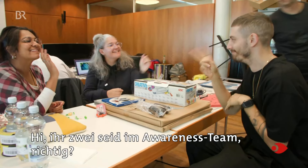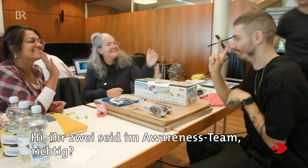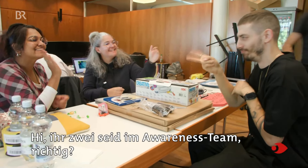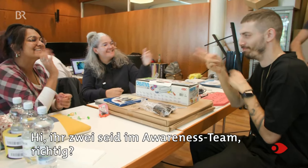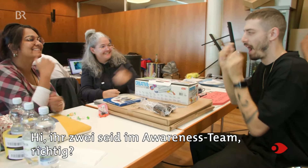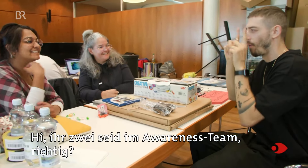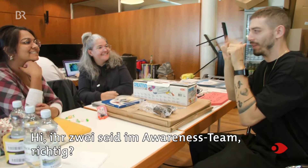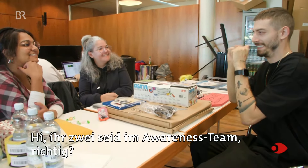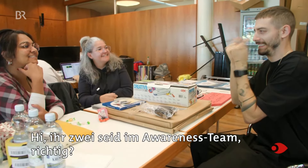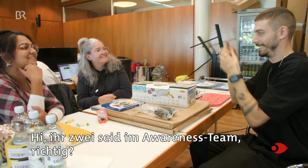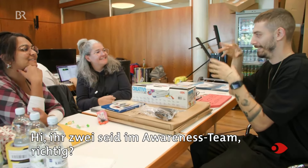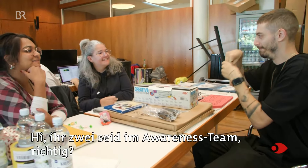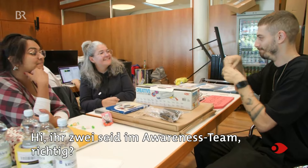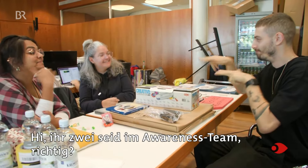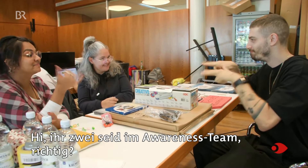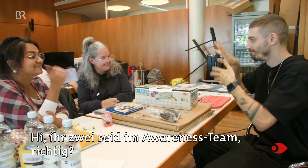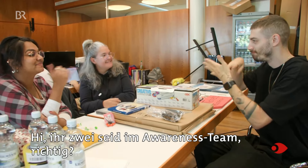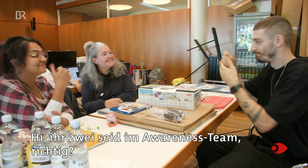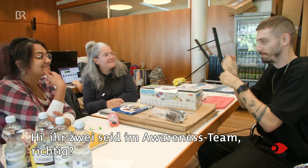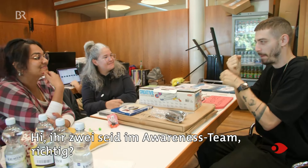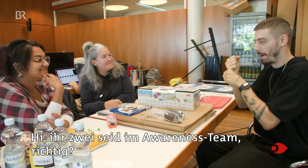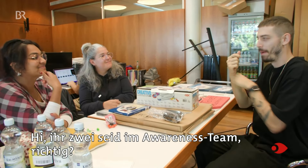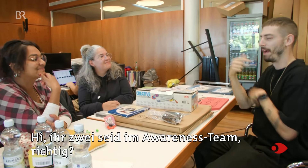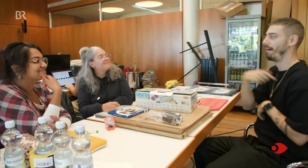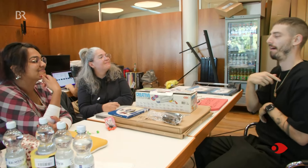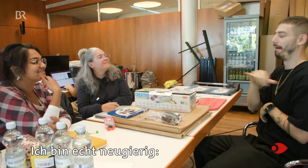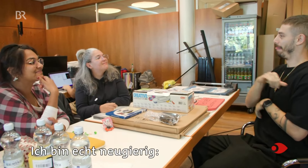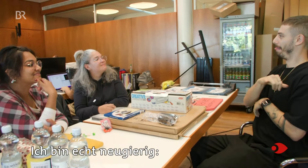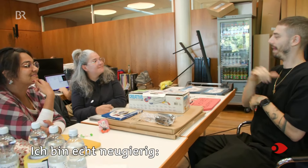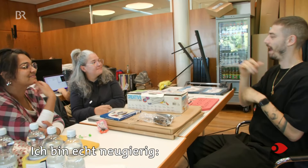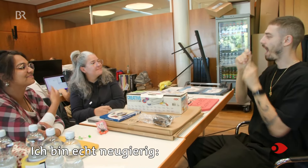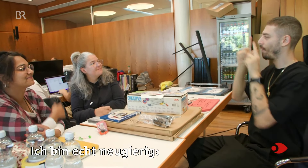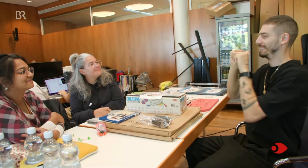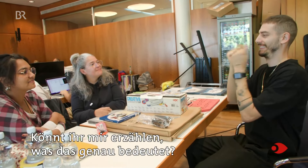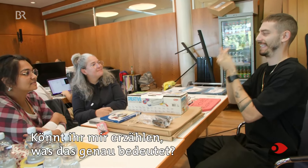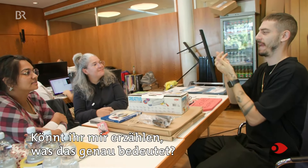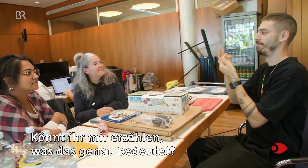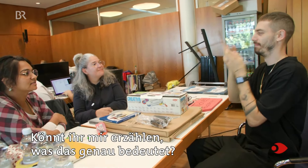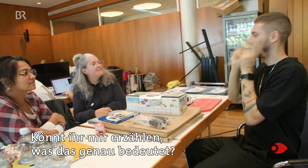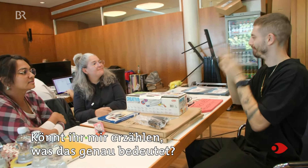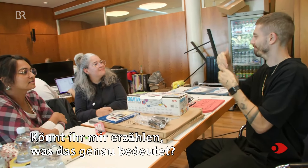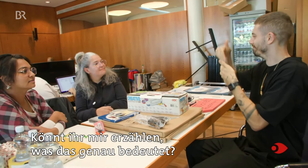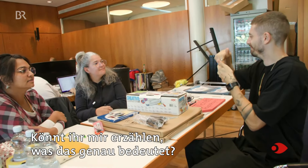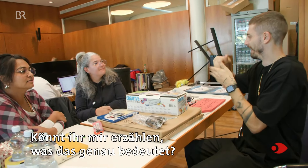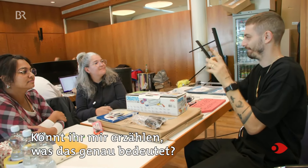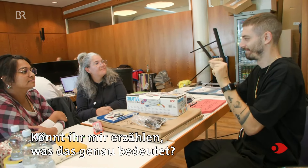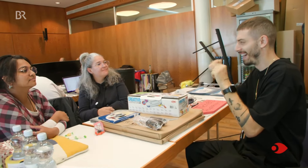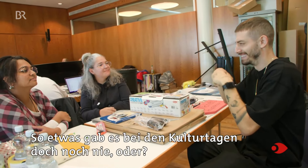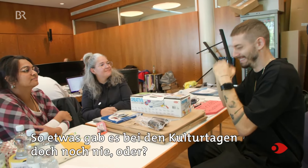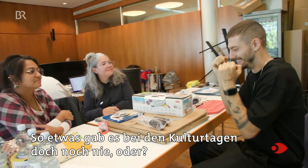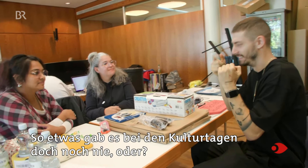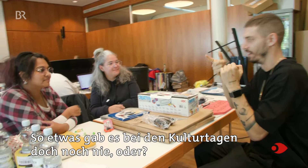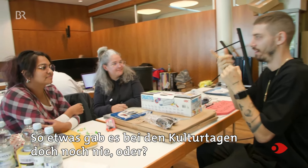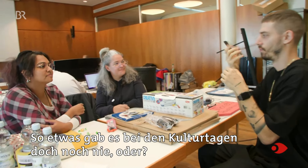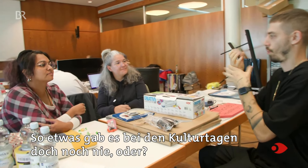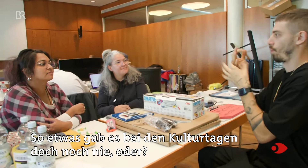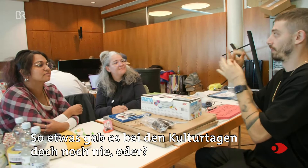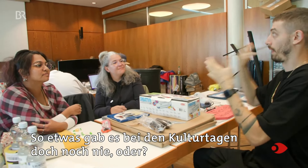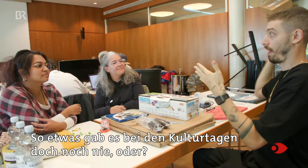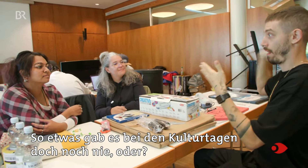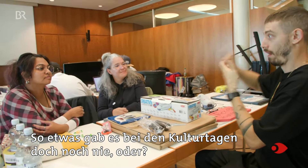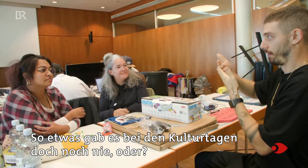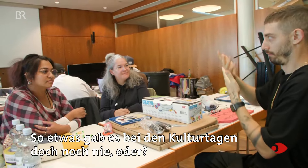Hi, ihr zwei seid im Awareness-Team, richtig? Ich bin echt neugierig. Könnt ihr mir erzählen, was das genau bedeutet? So etwas gab es bei